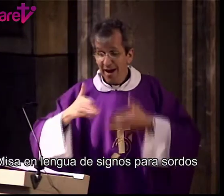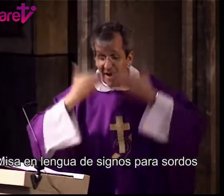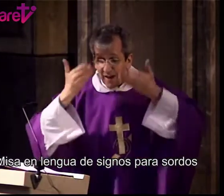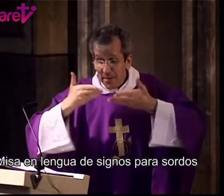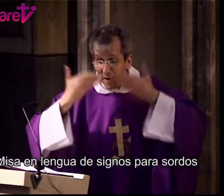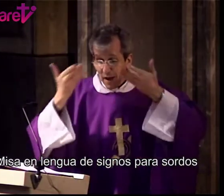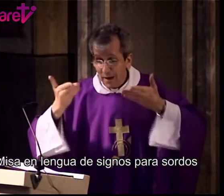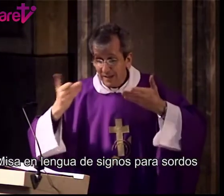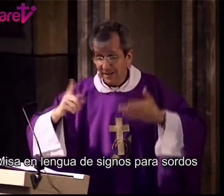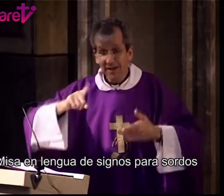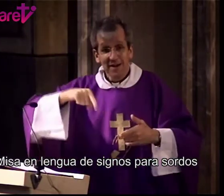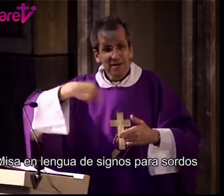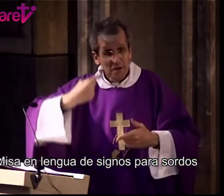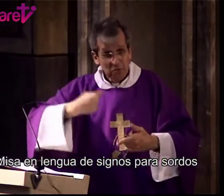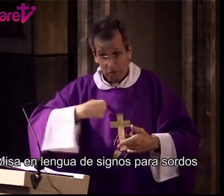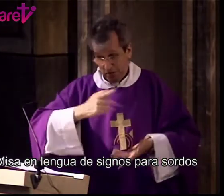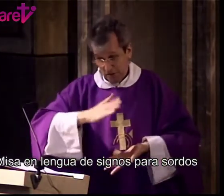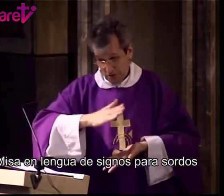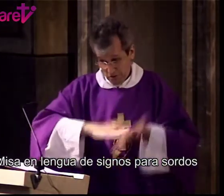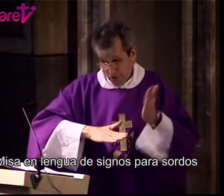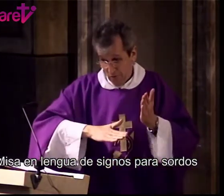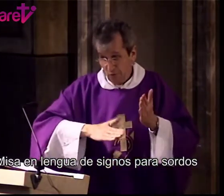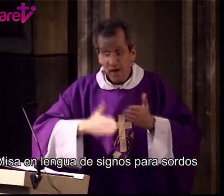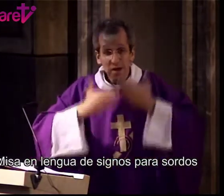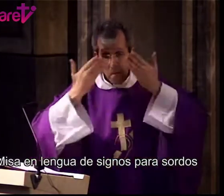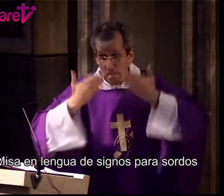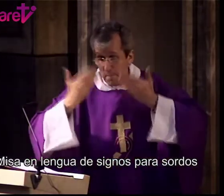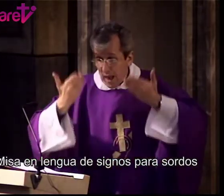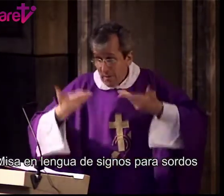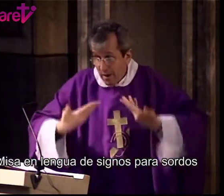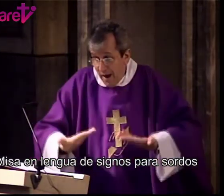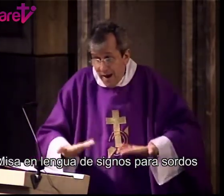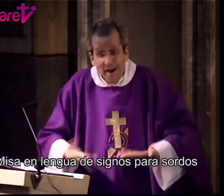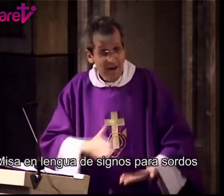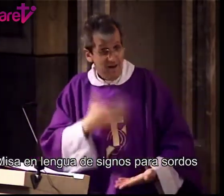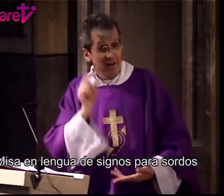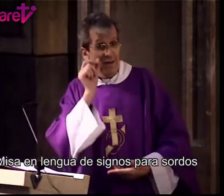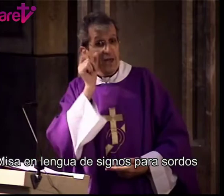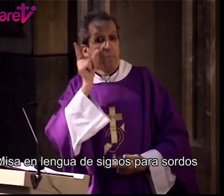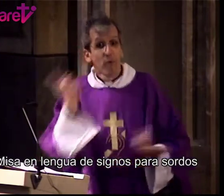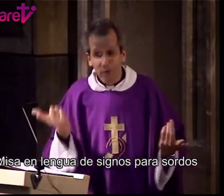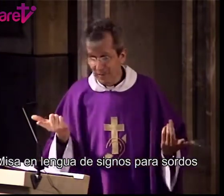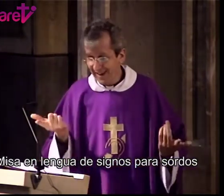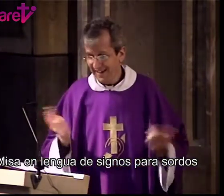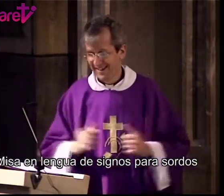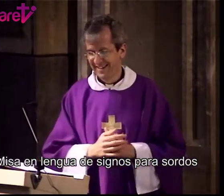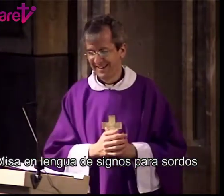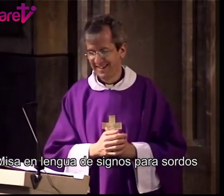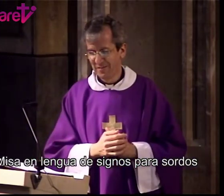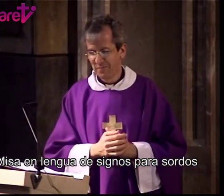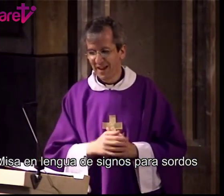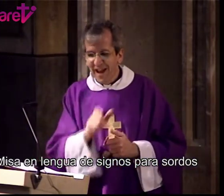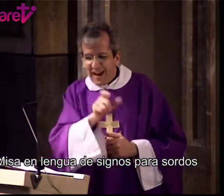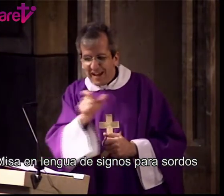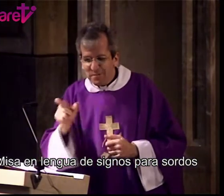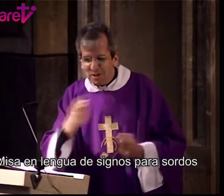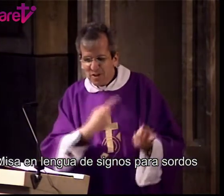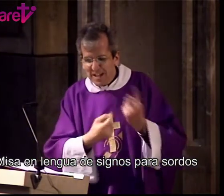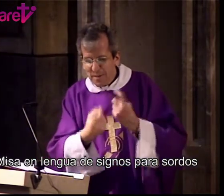que me lavase, y entonces yo fui, me lavé y puedo ver. Las personas le